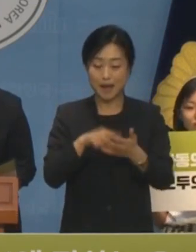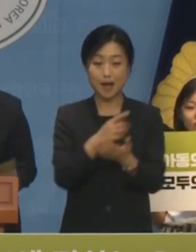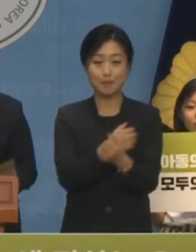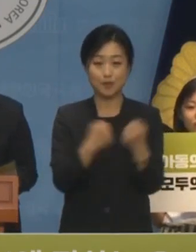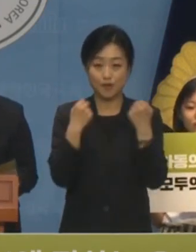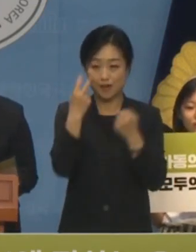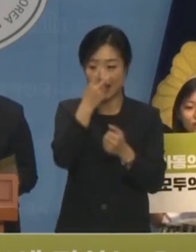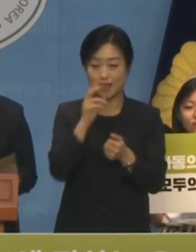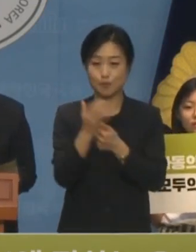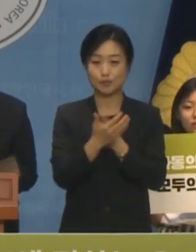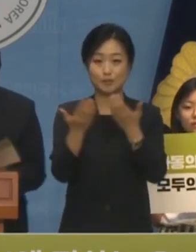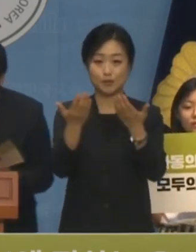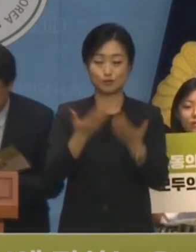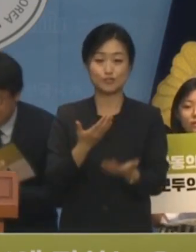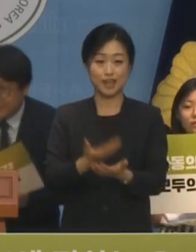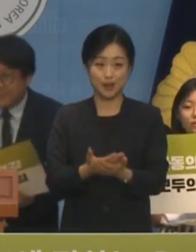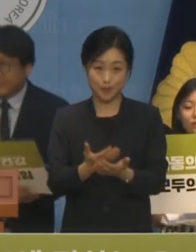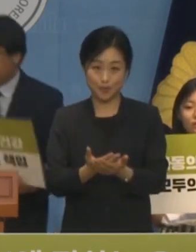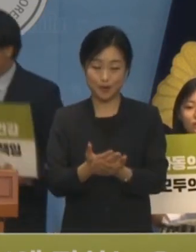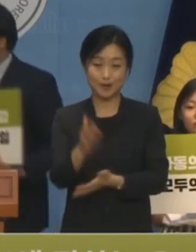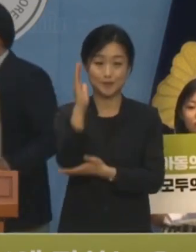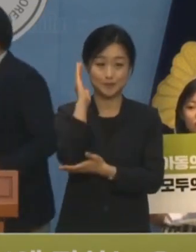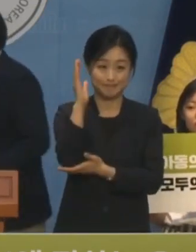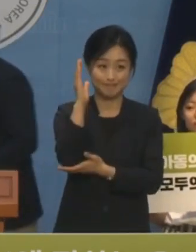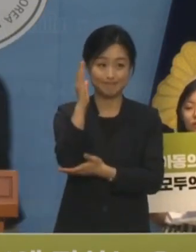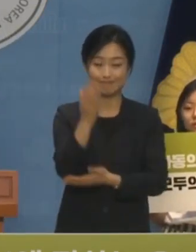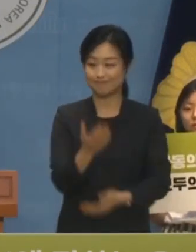주제로 발언해 주시겠습니다.